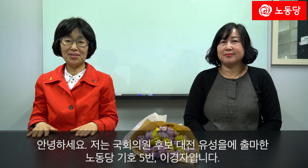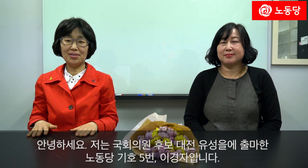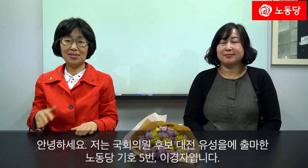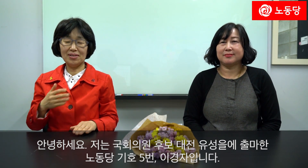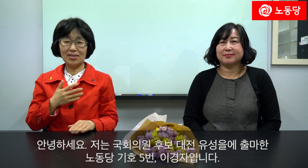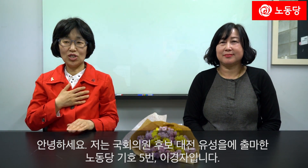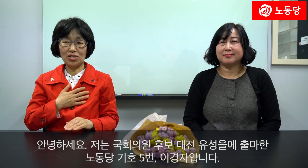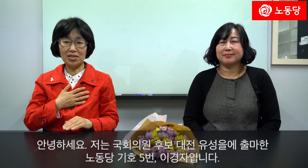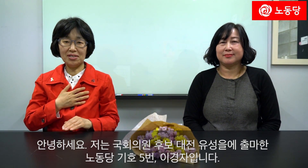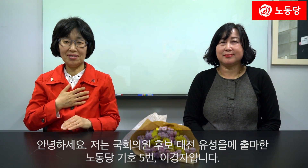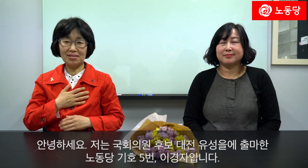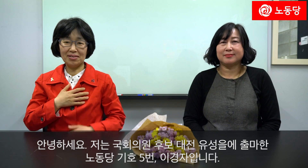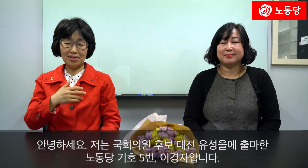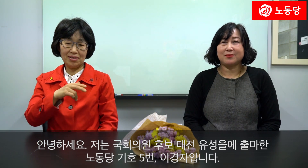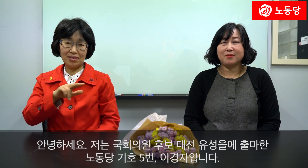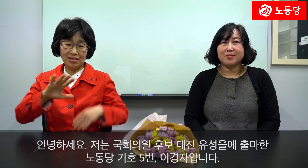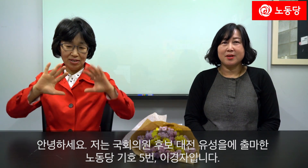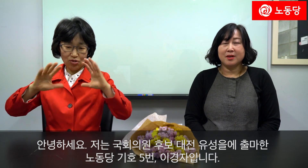안녕하세요. 저는